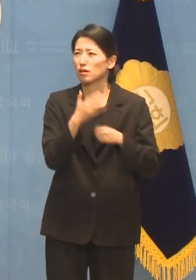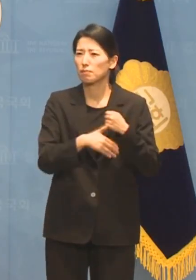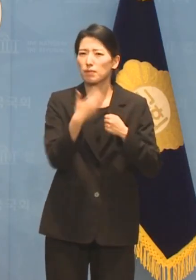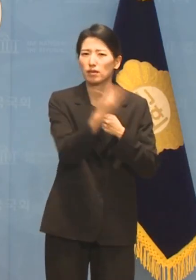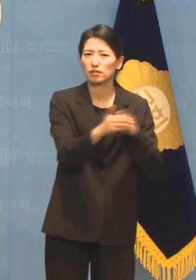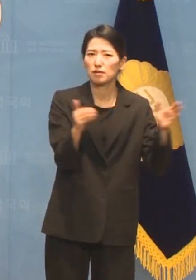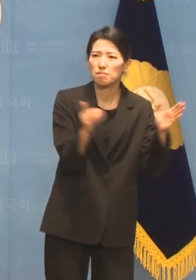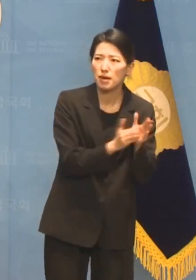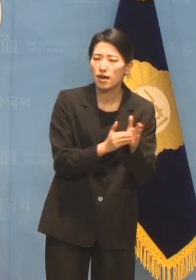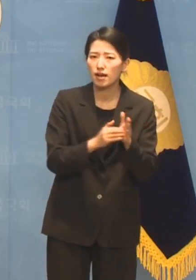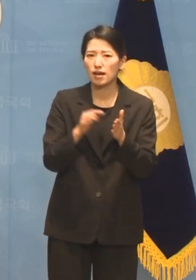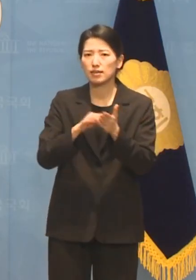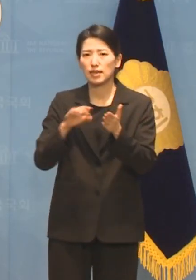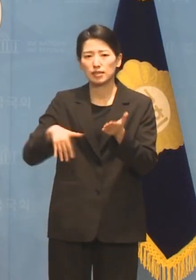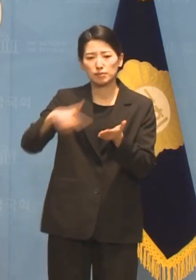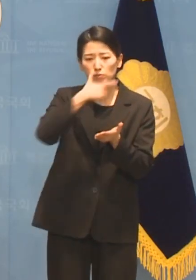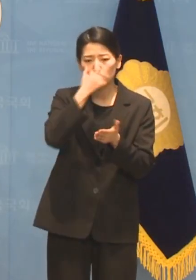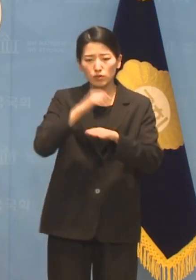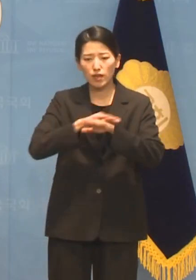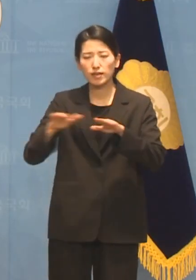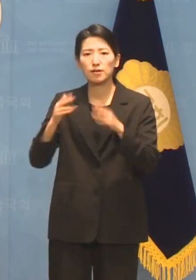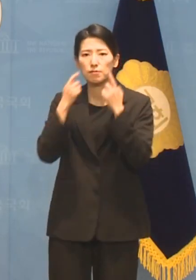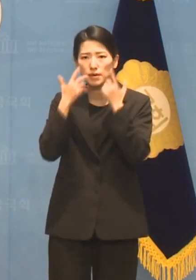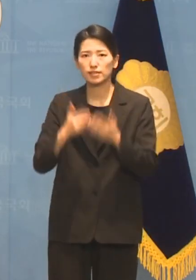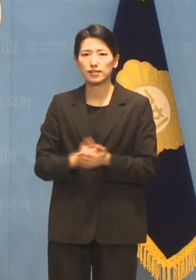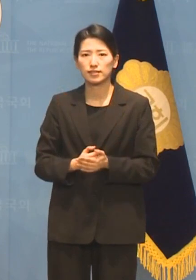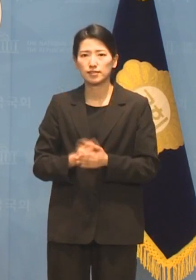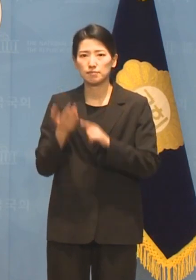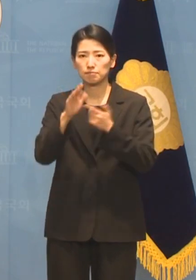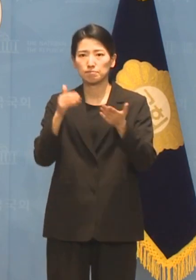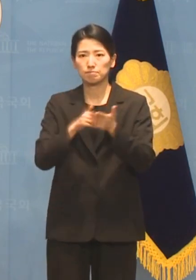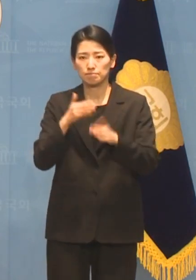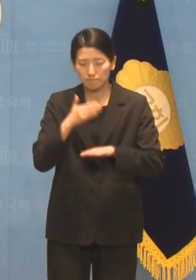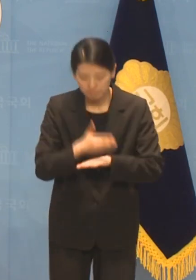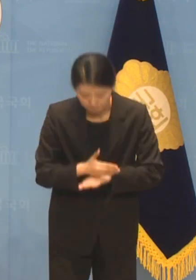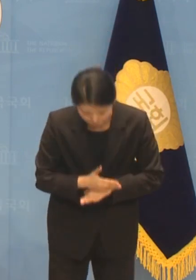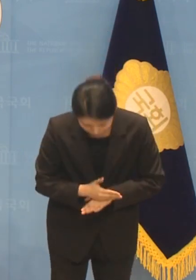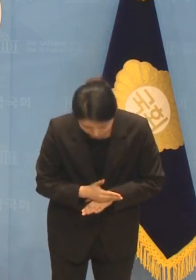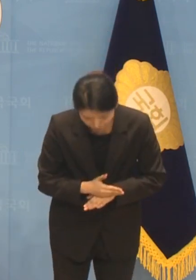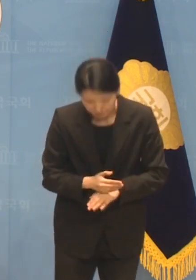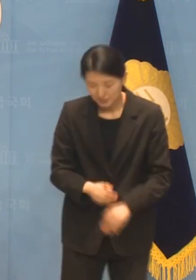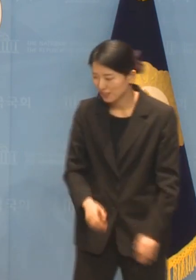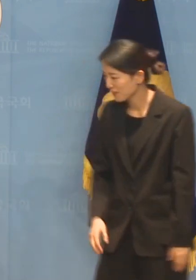있는 세입 확충 방안을 마련해야 합니다. 이상 마치겠습니다. 고맙습니다.